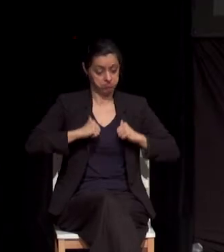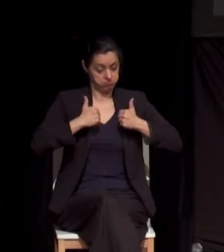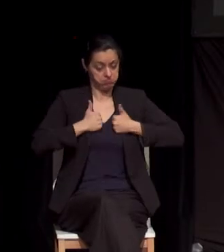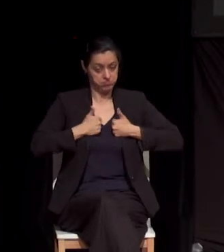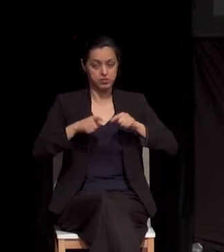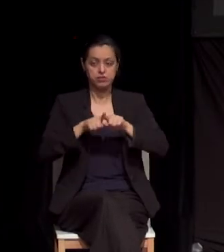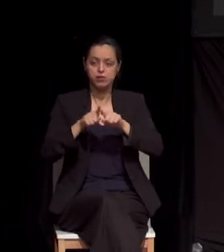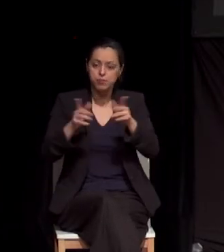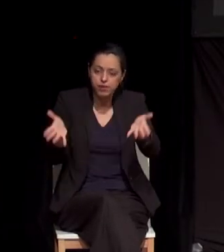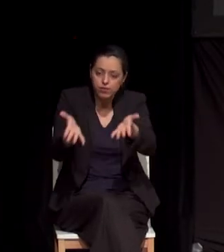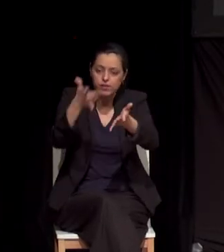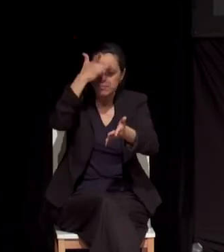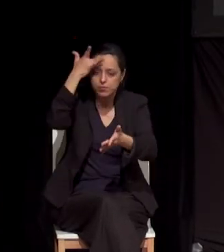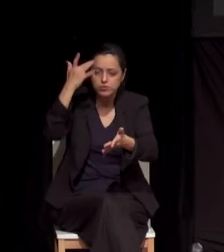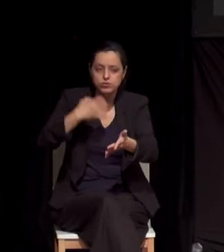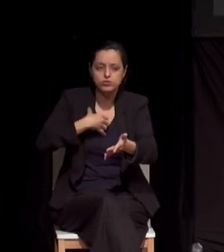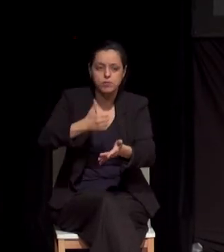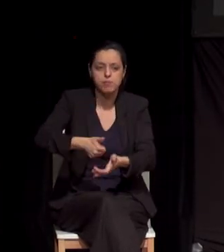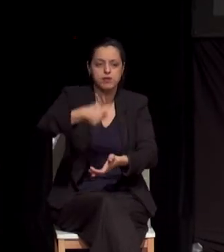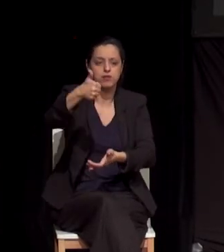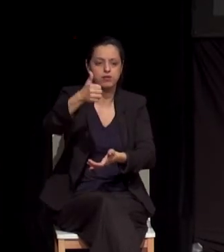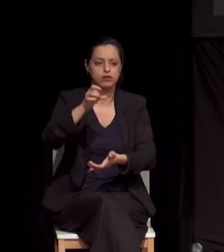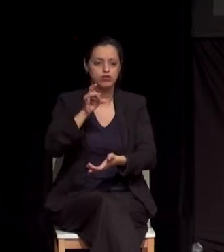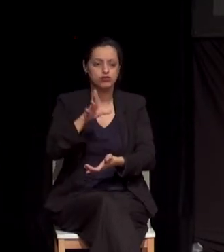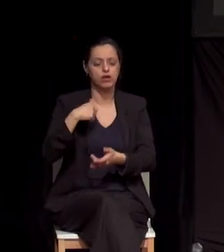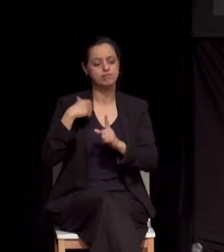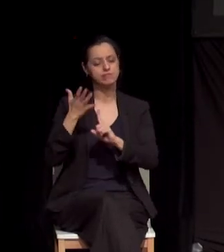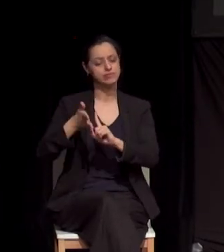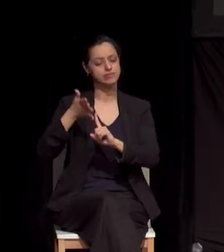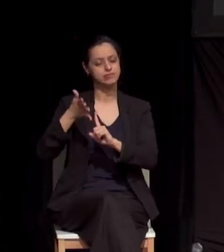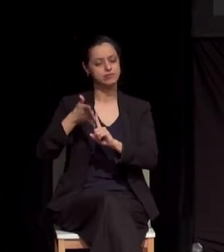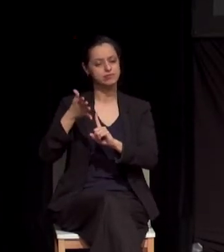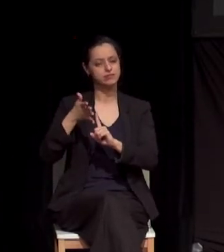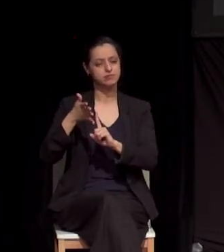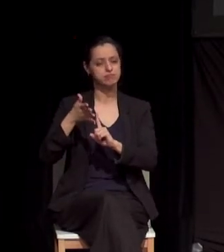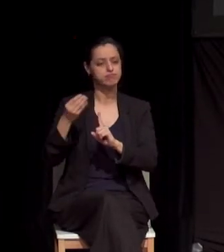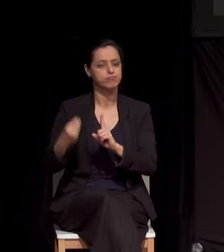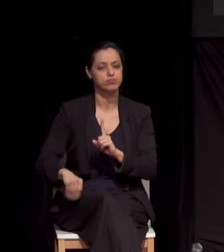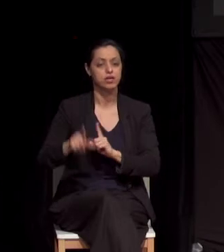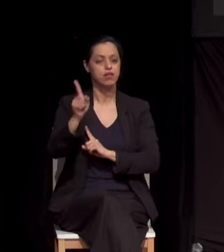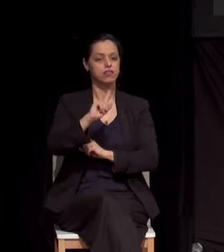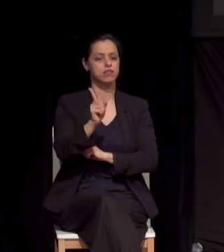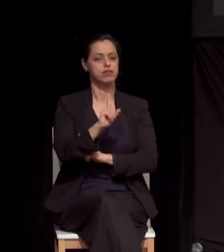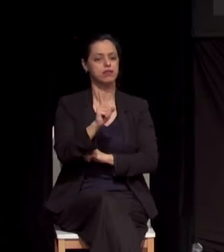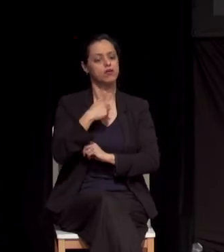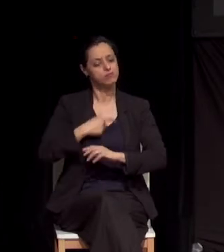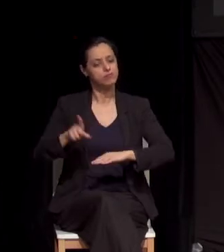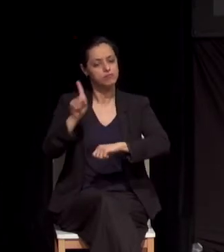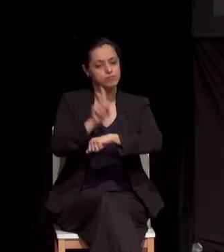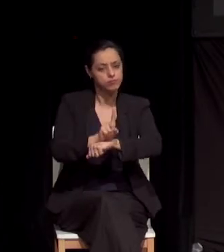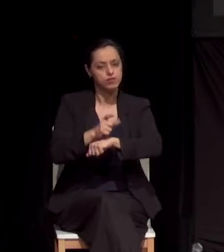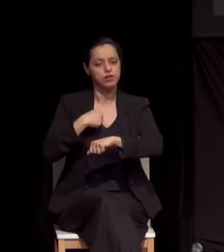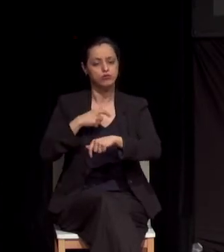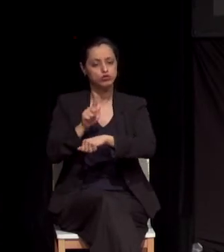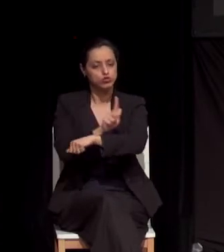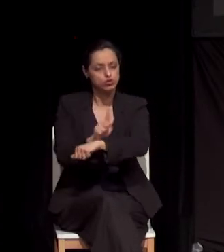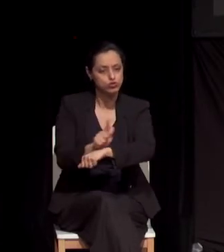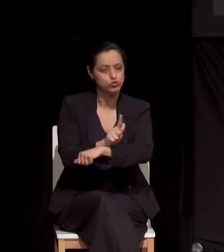essa disputa, para a gente não ser só o agente do discurso, mas ser o agente que está no lugar de poder, na gerência,